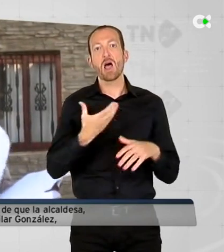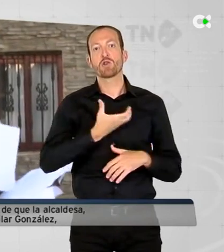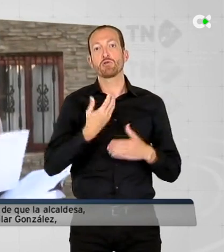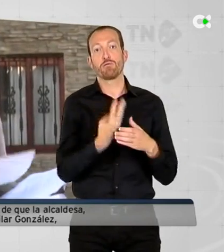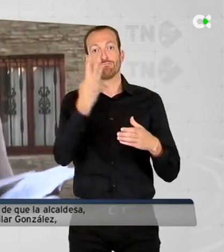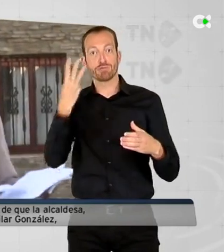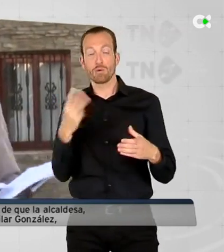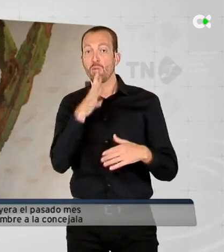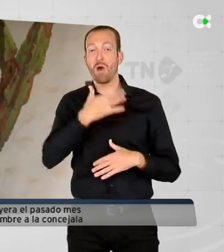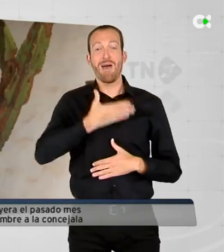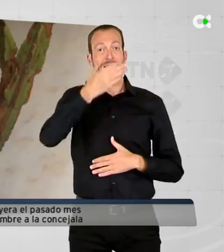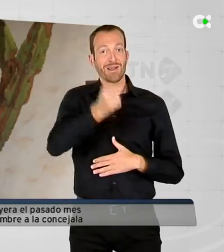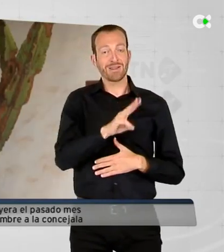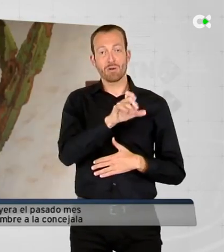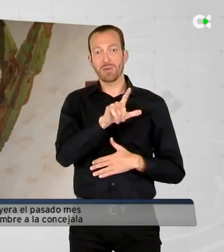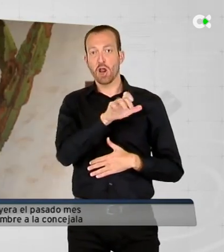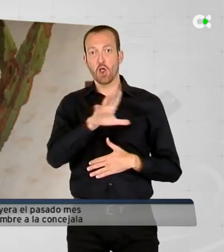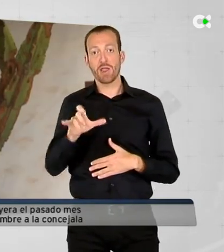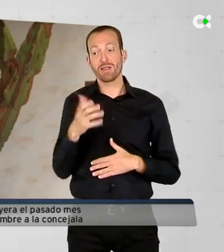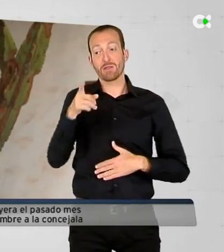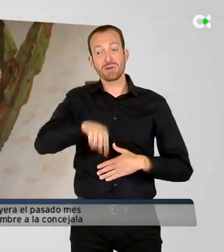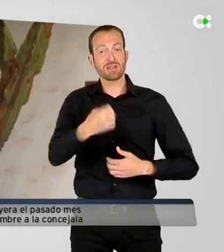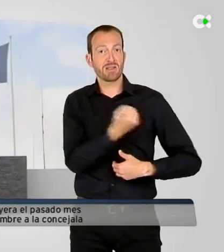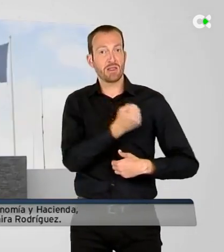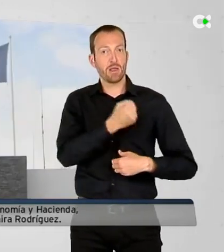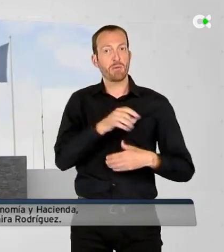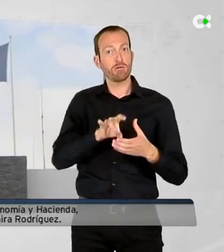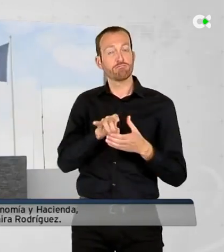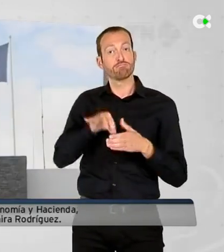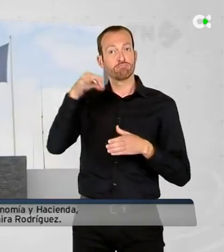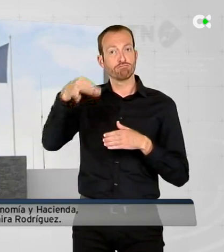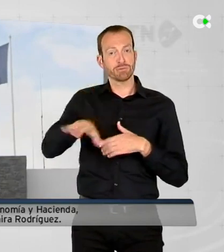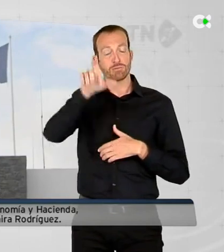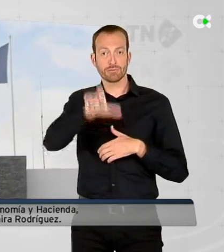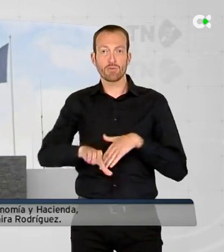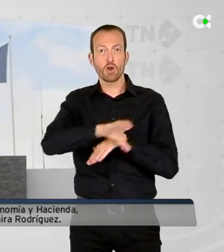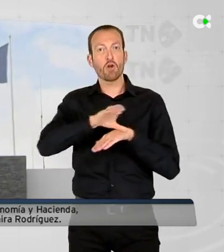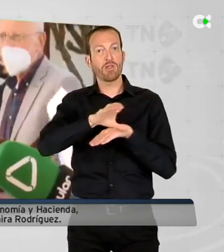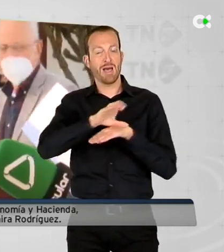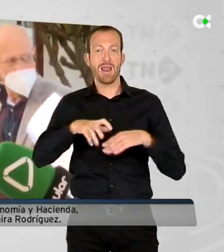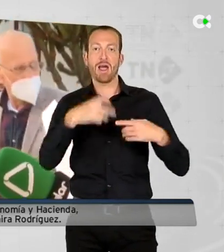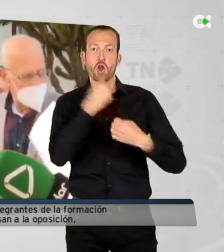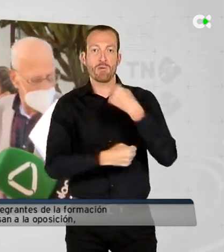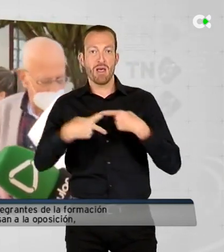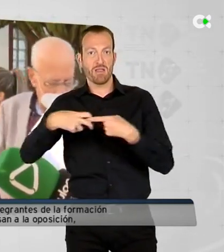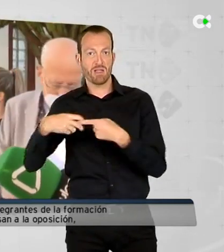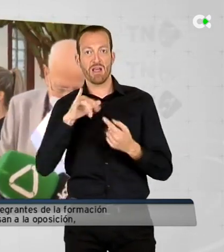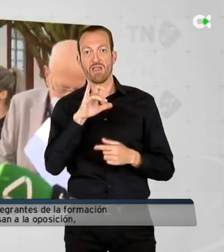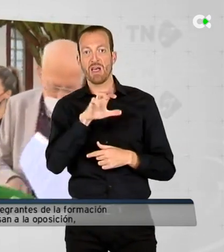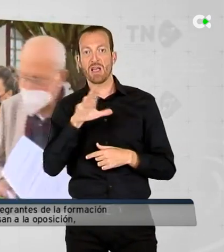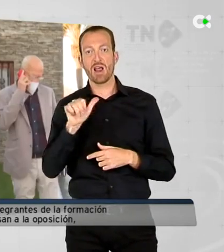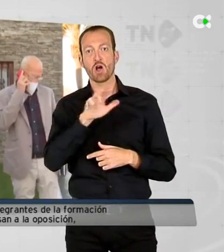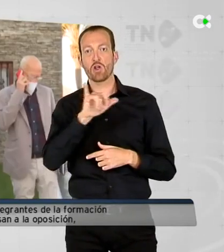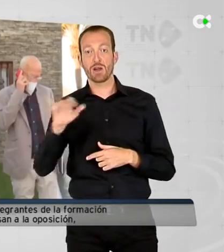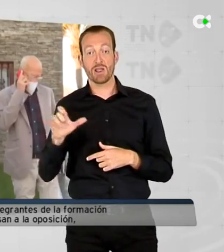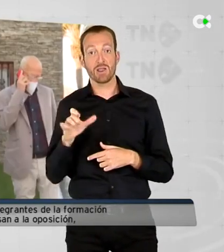alcaldesa, Pilar González, destituyera el pasado mes de diciembre a la aconsejala de Economía y Hacienda, Idaira Rodríguez. Todos los integrantes de